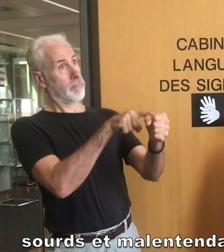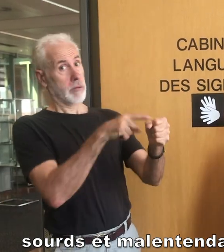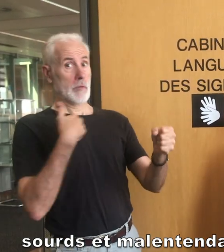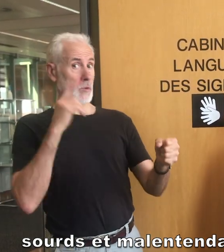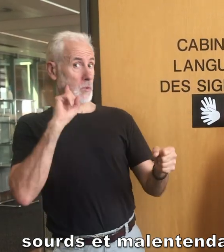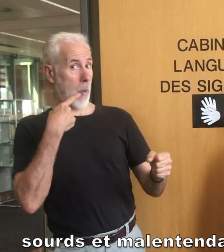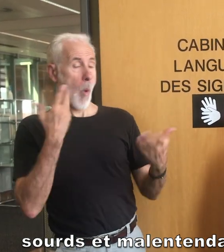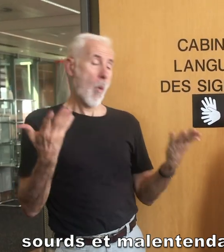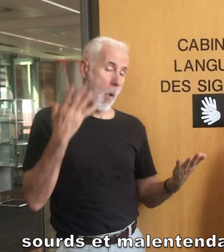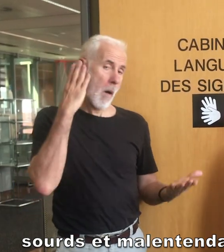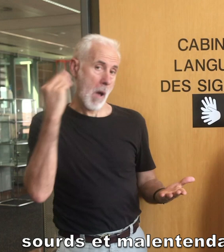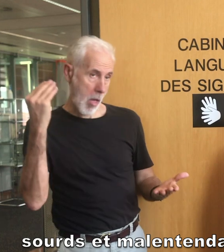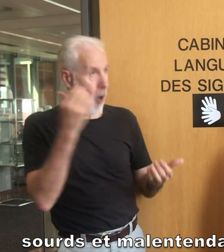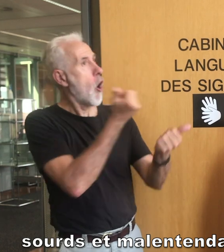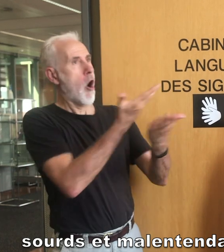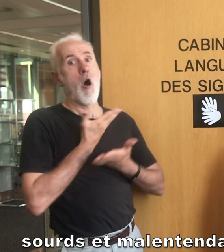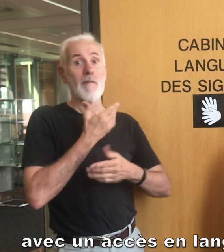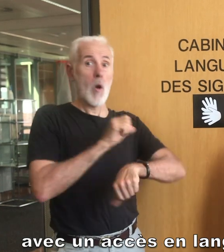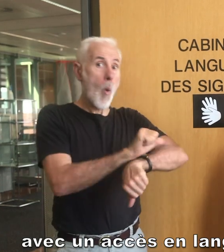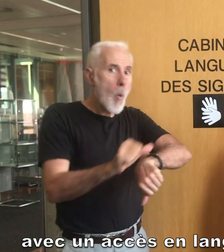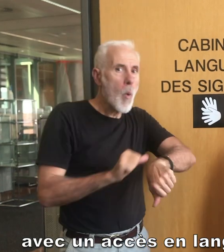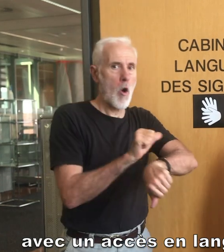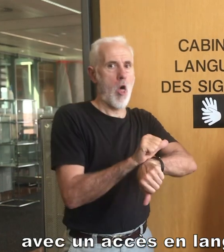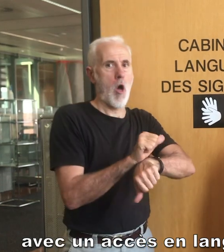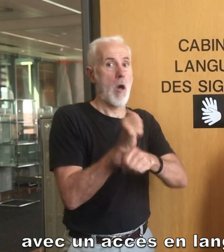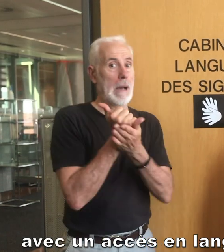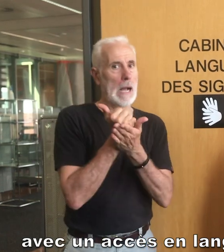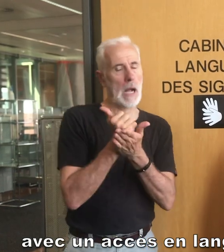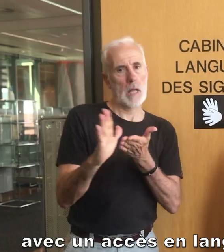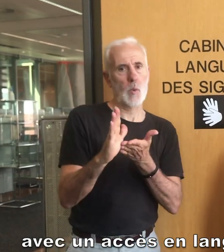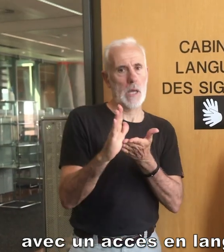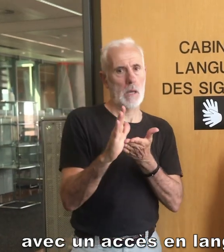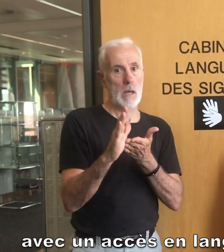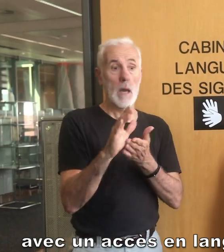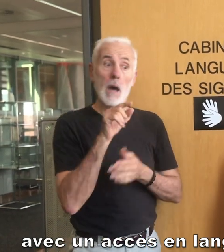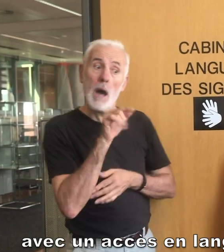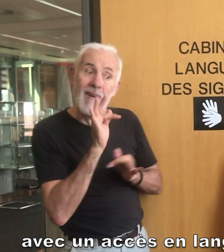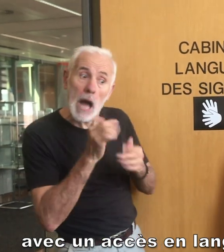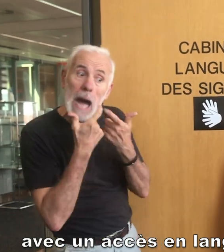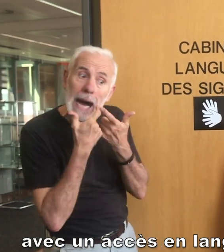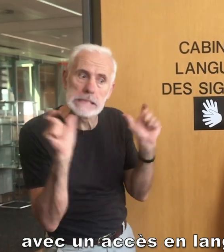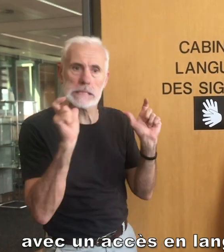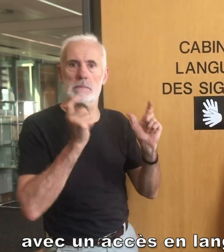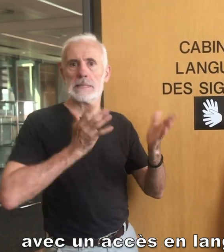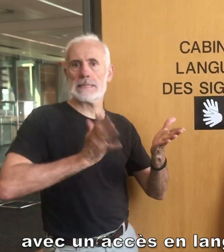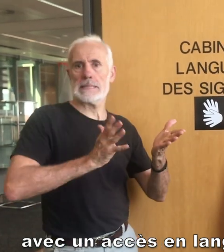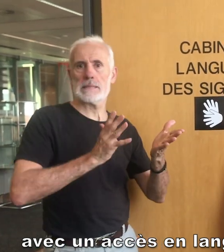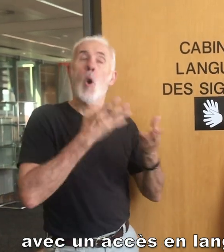communication téléphonique gratuite avec un accès en langue des signes ou en texte.